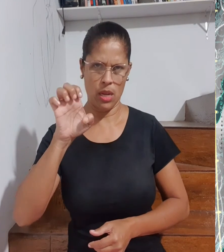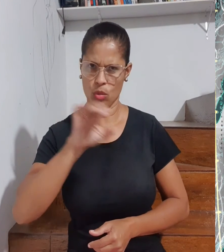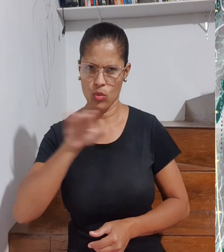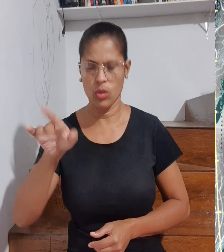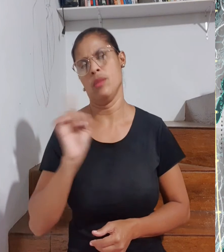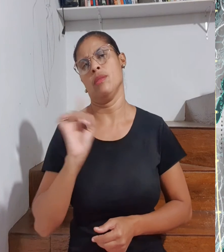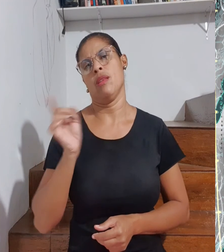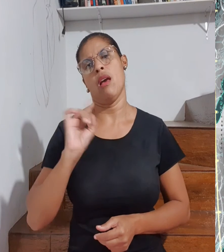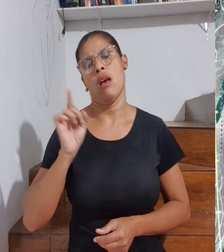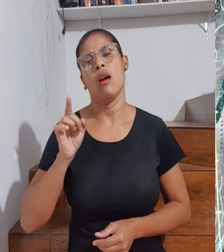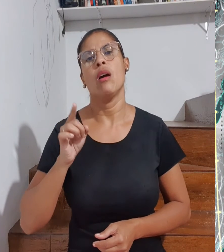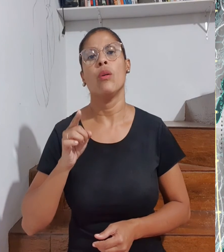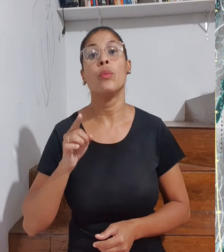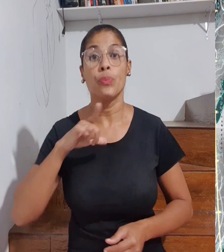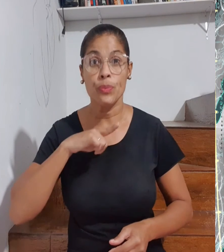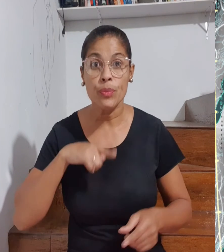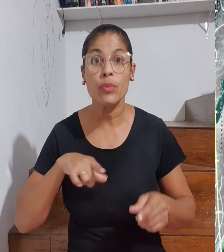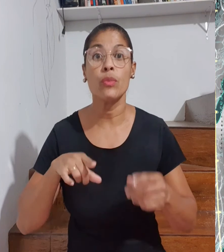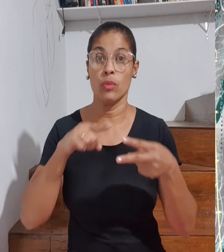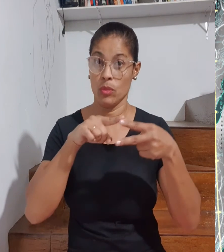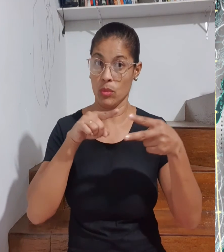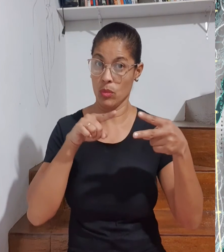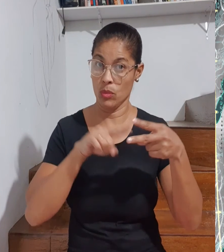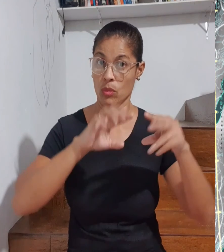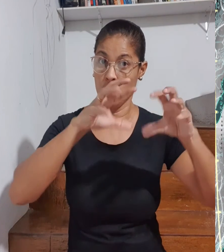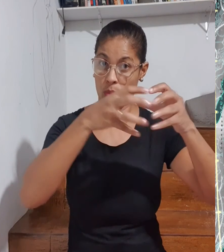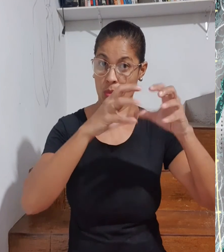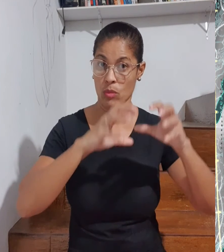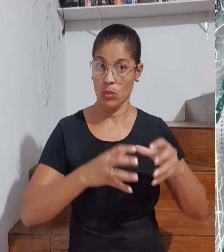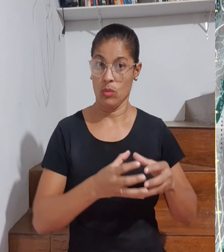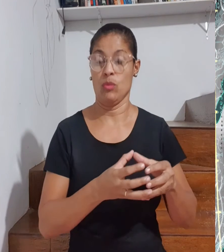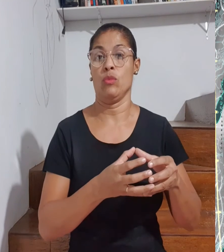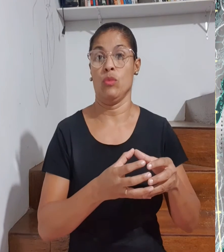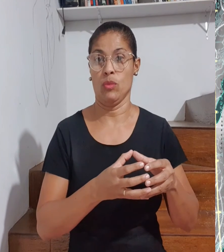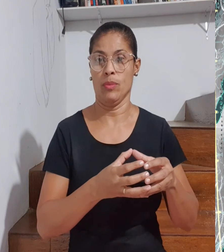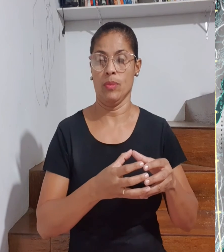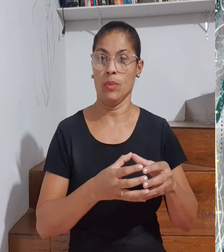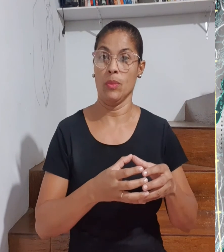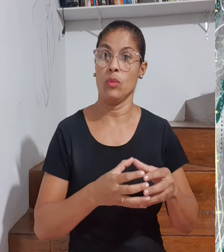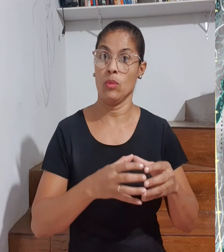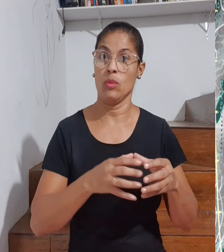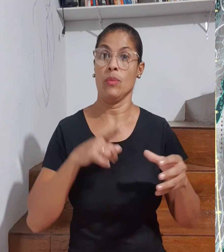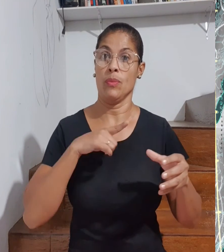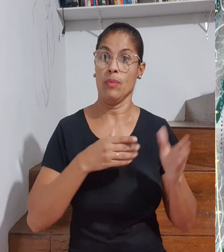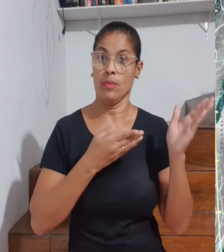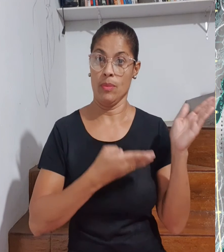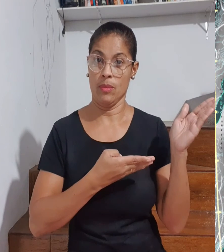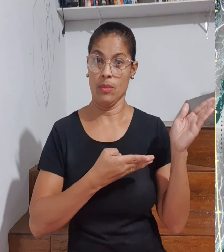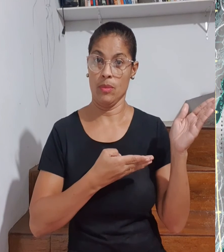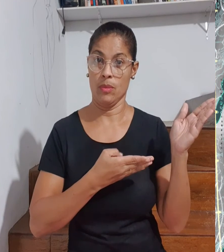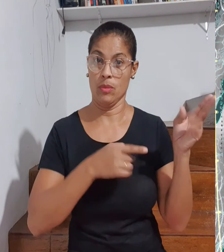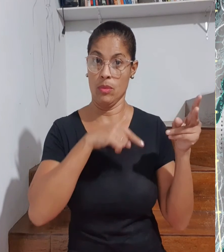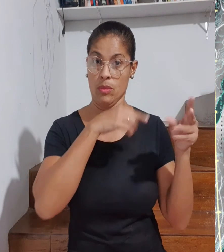como bloqueador neuromuscular. Nós temos duas classes de bloqueadores neuromusculares: as